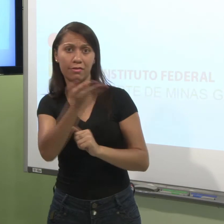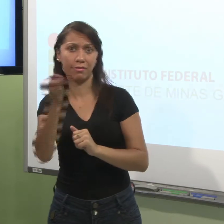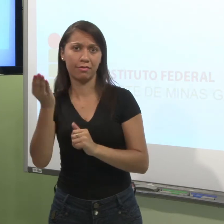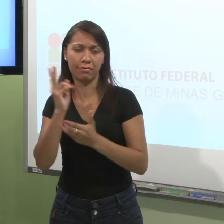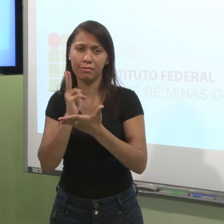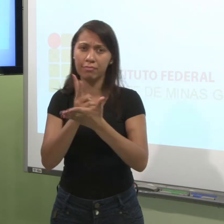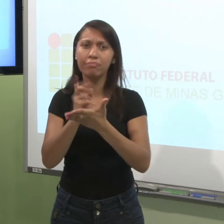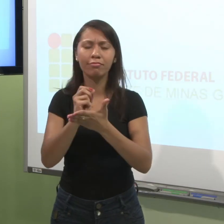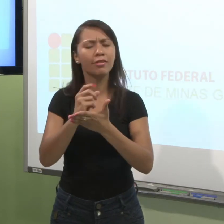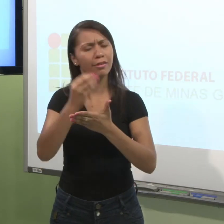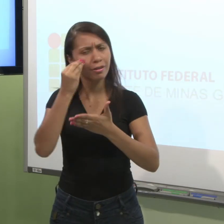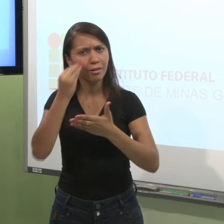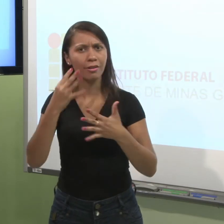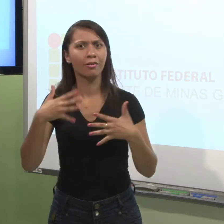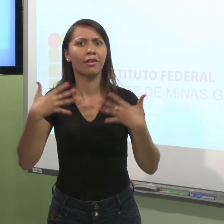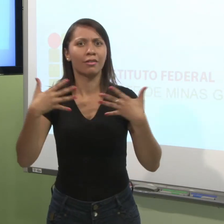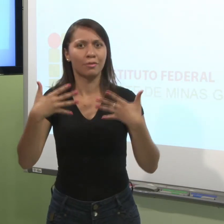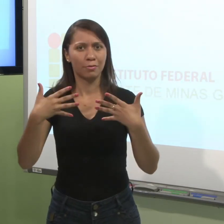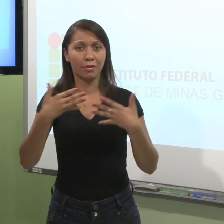mais com entusiasmo. Depende de vocês.